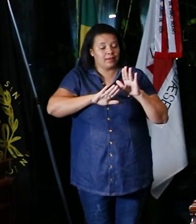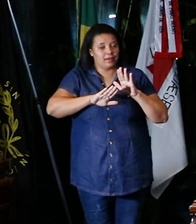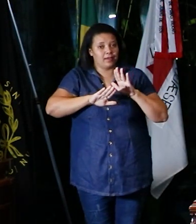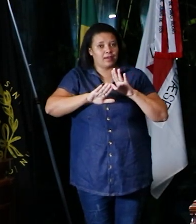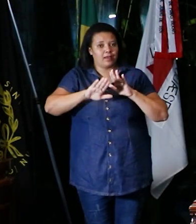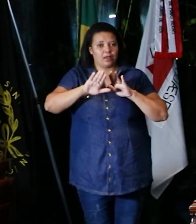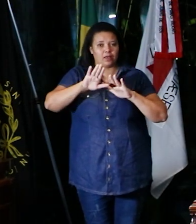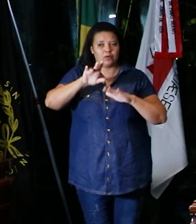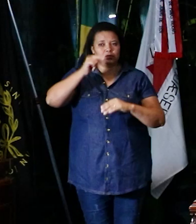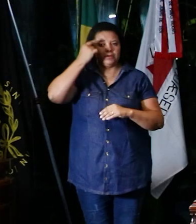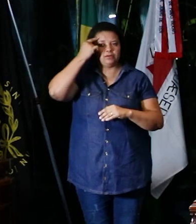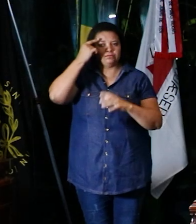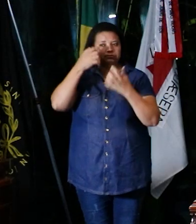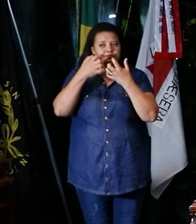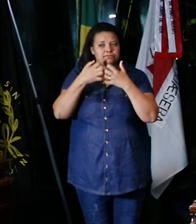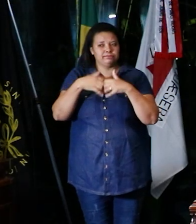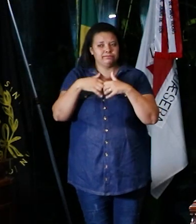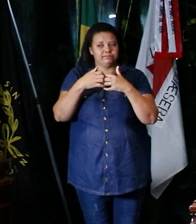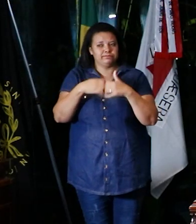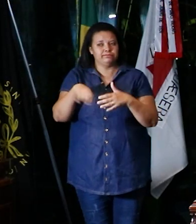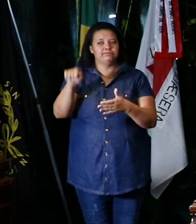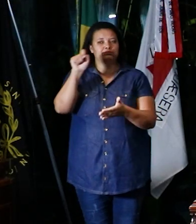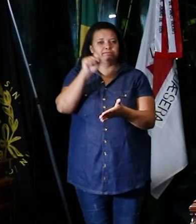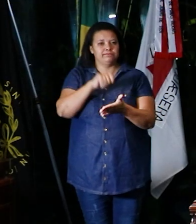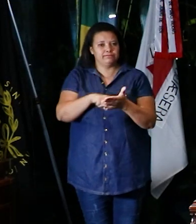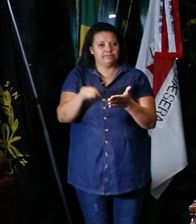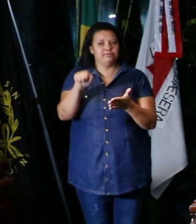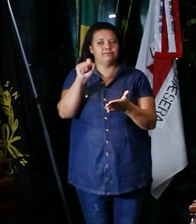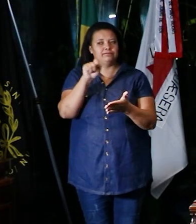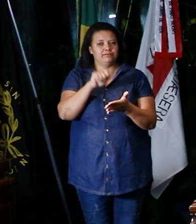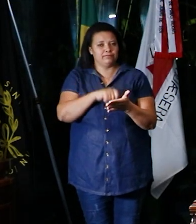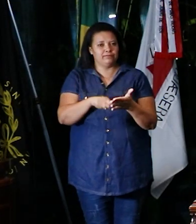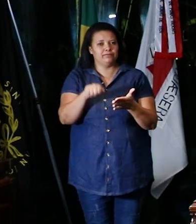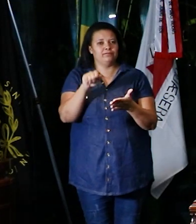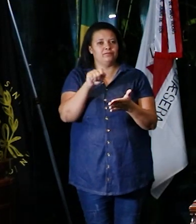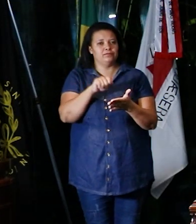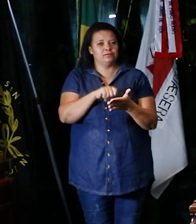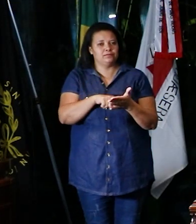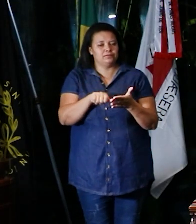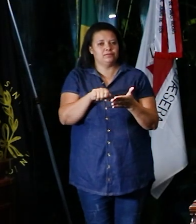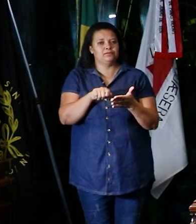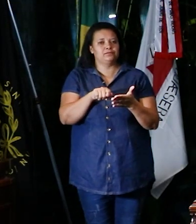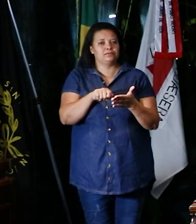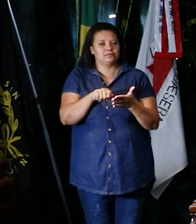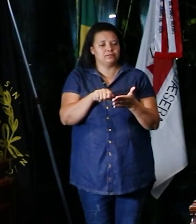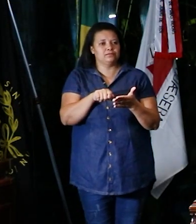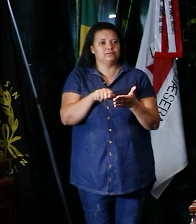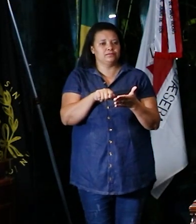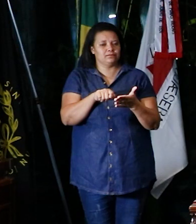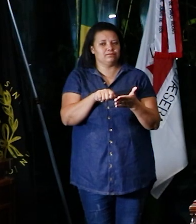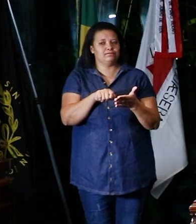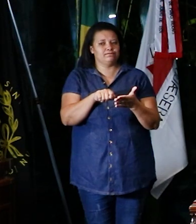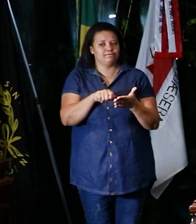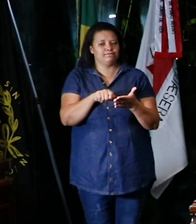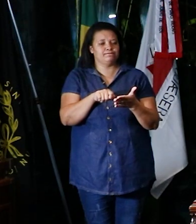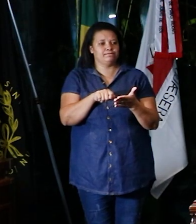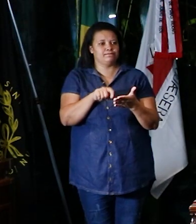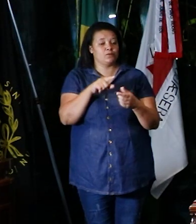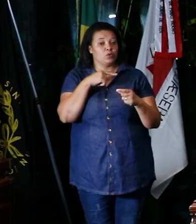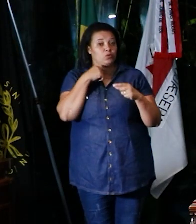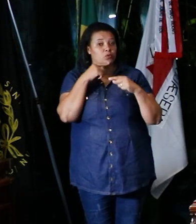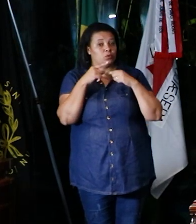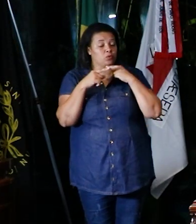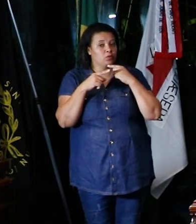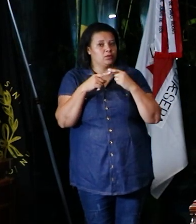para construir isso aqui. Não é? Fora que a grande questão não é nem a linguagem.